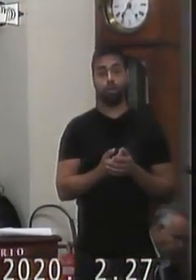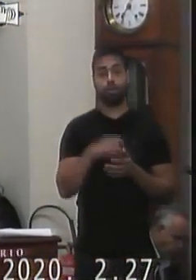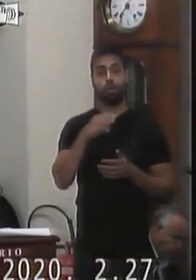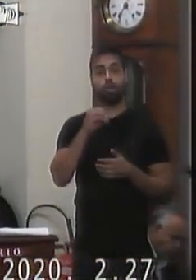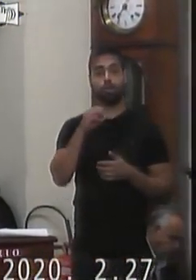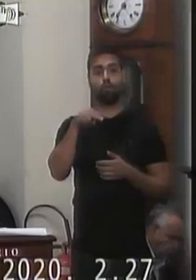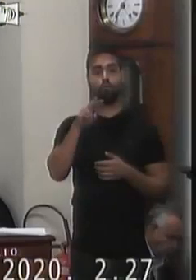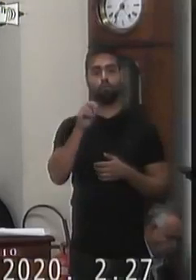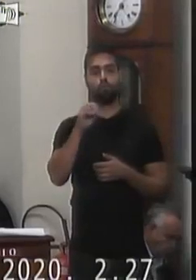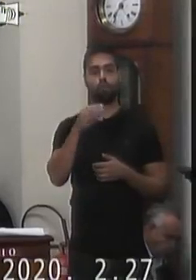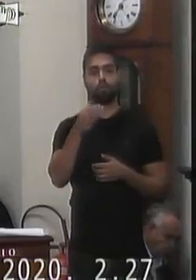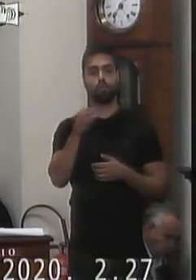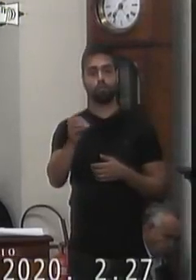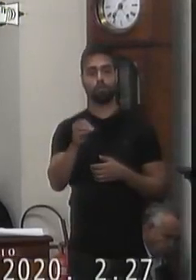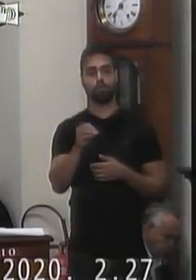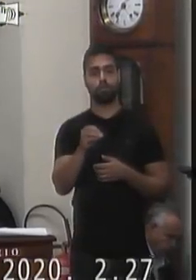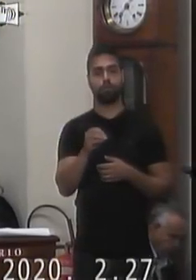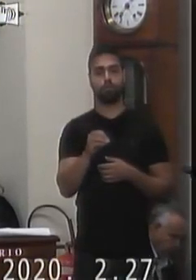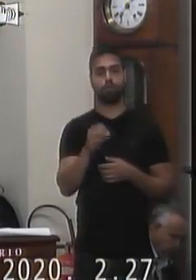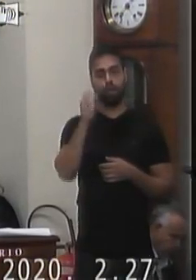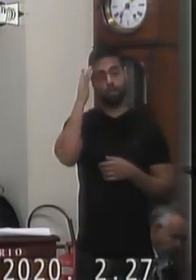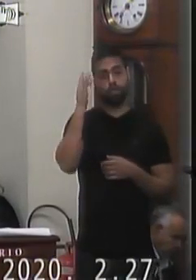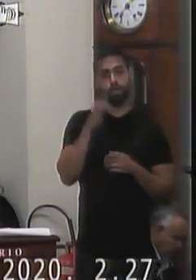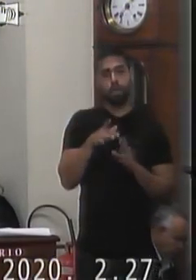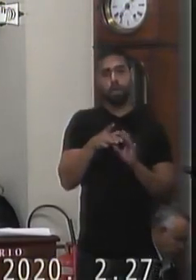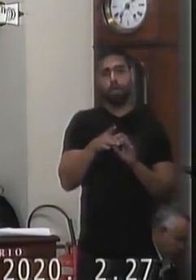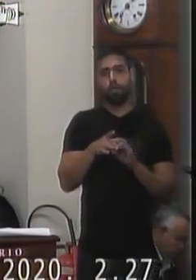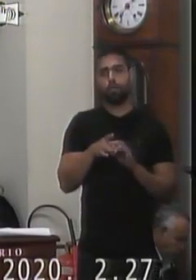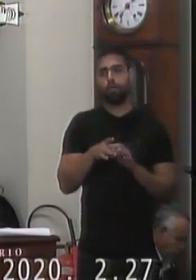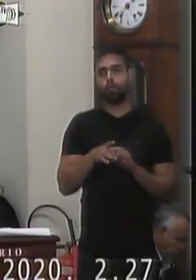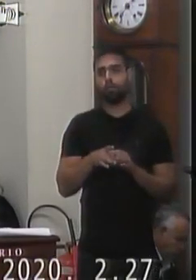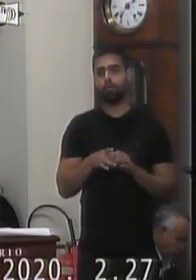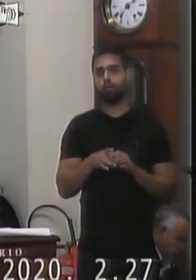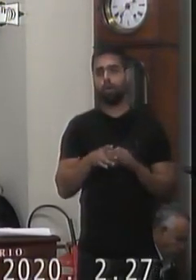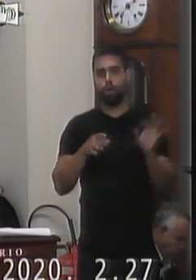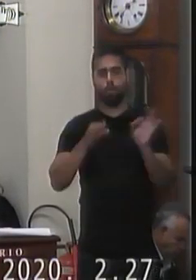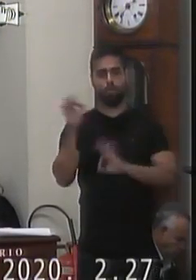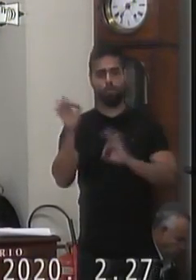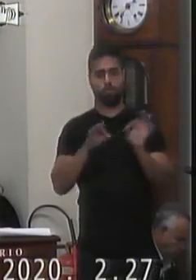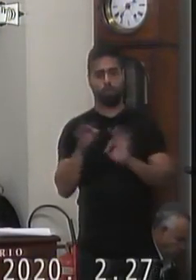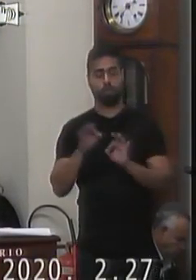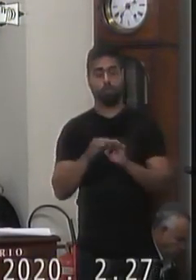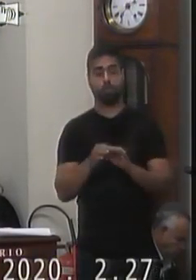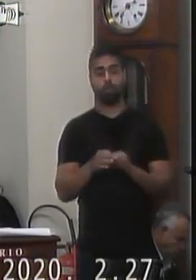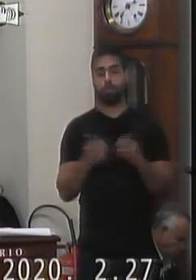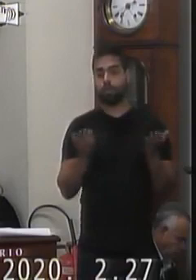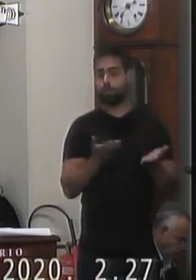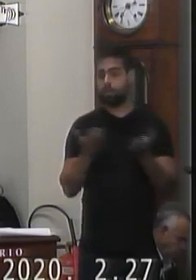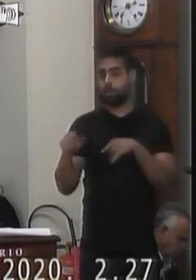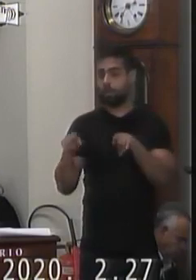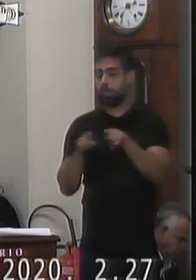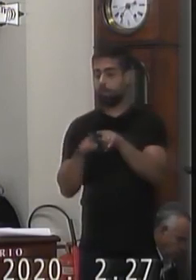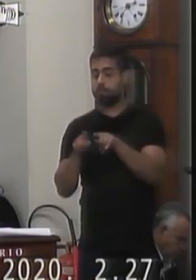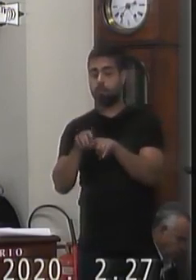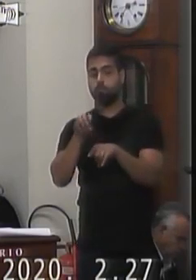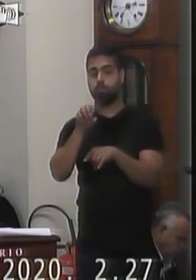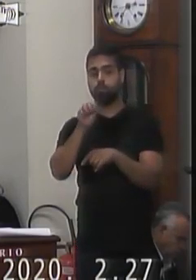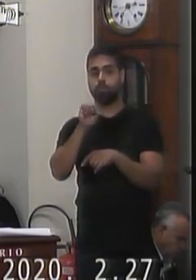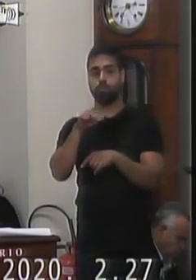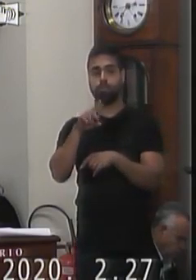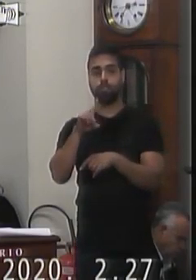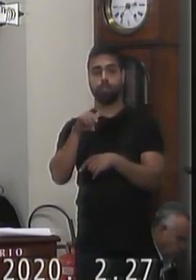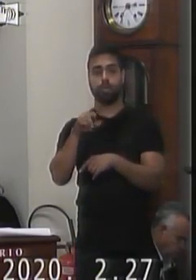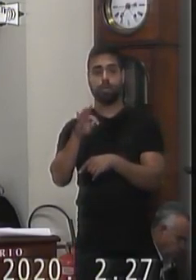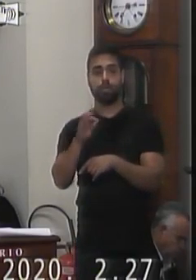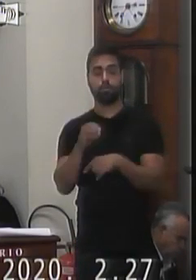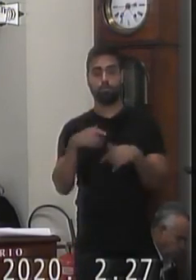eles, eu acho que seria republicano, como é um projeto público, a gente encaminhar para o sindicato dos servidores,